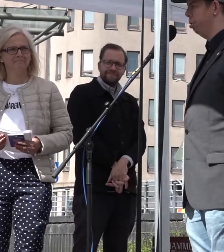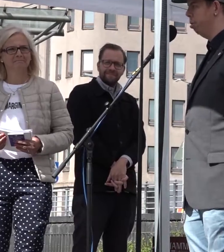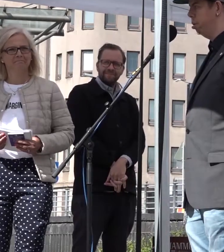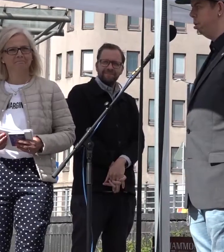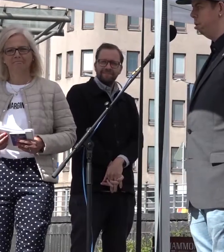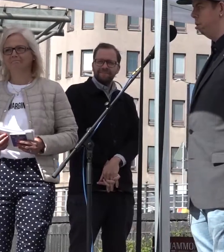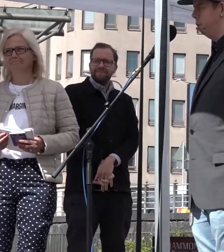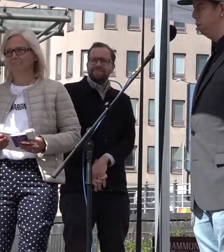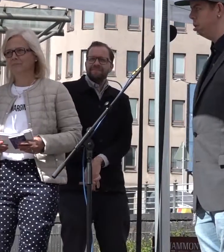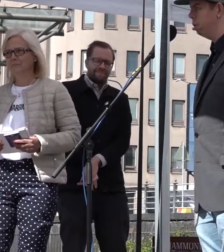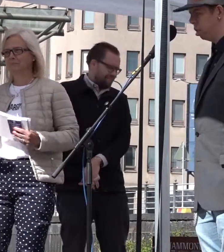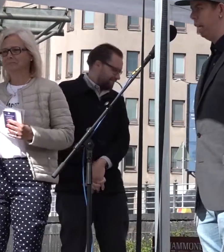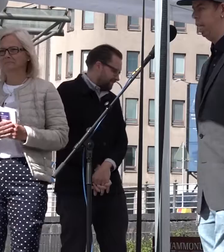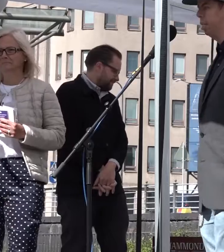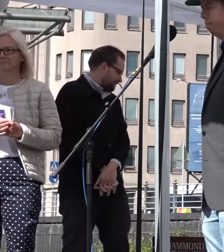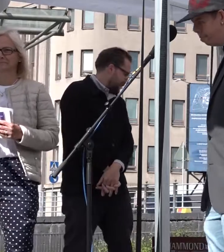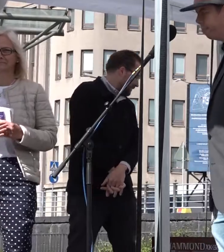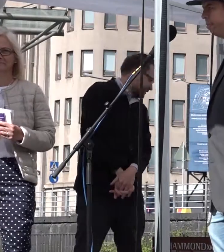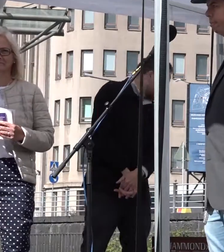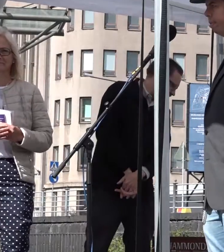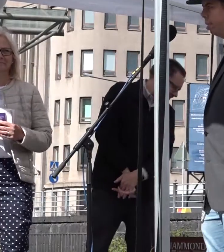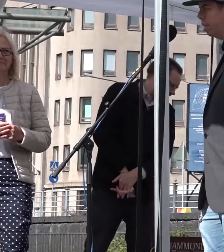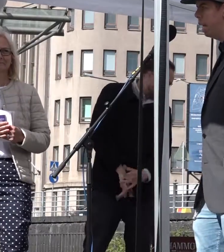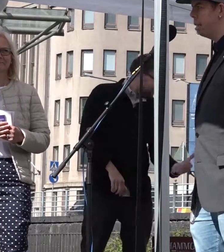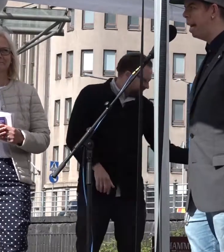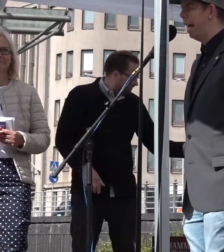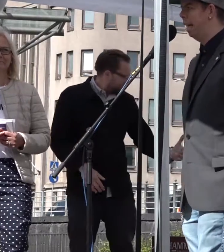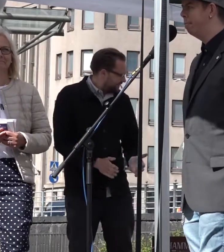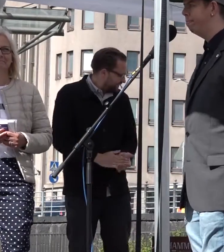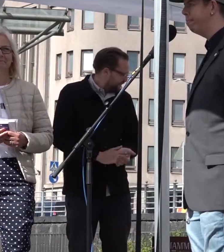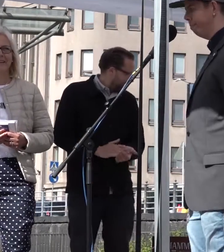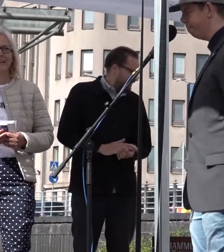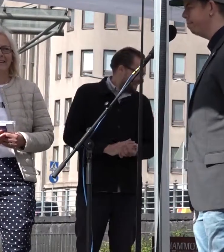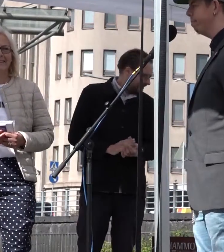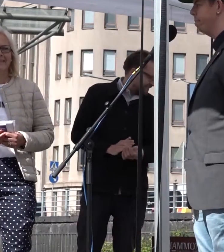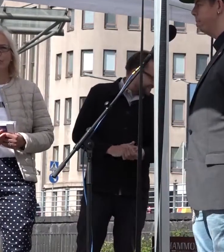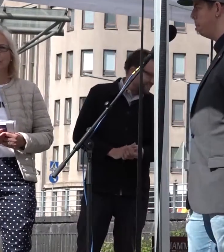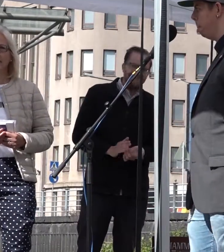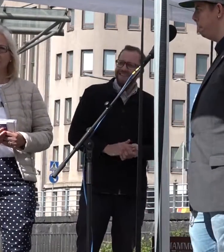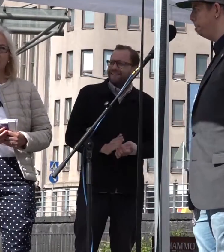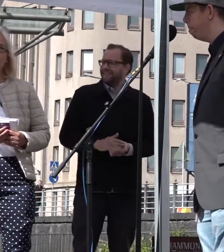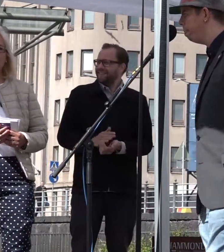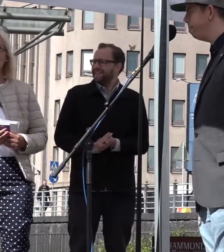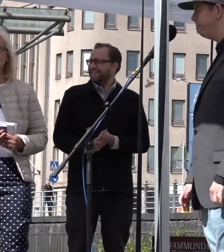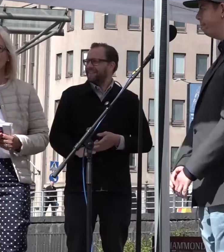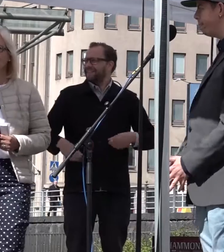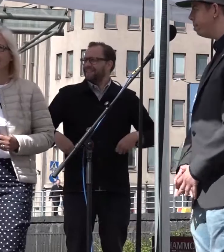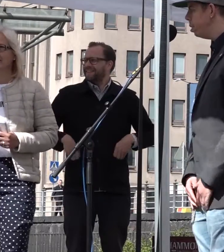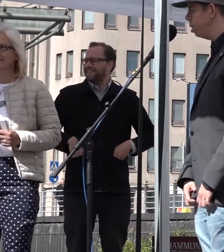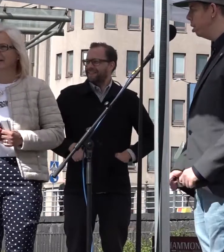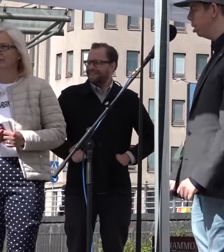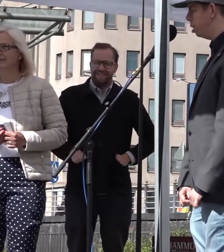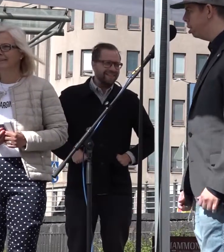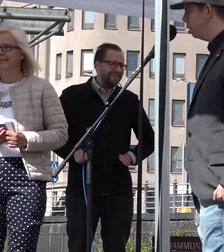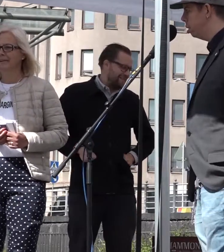myös. Niin. Näin se menee. Kyllähän tämä sopimus tosiaankin